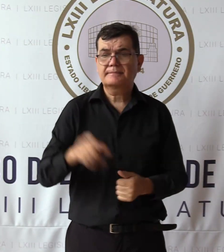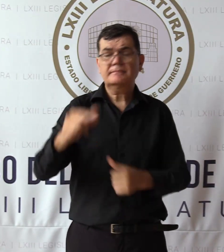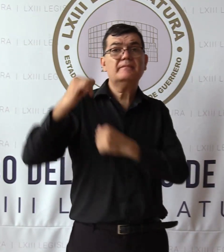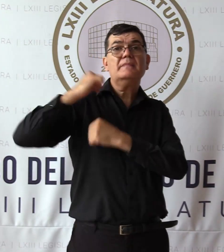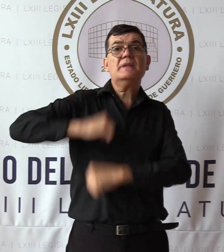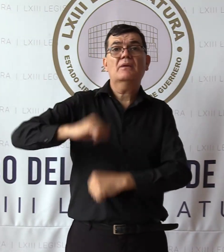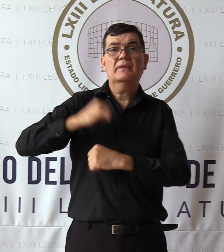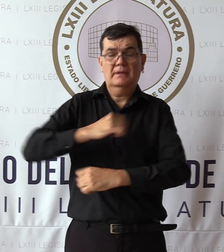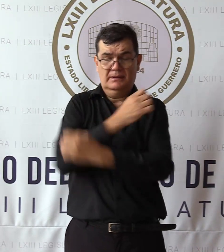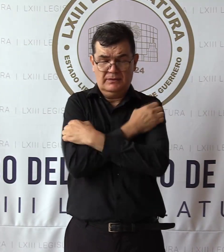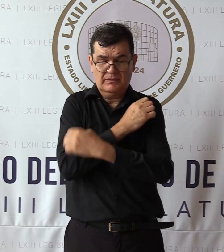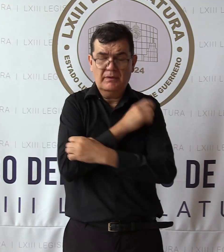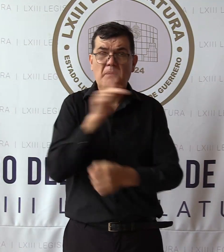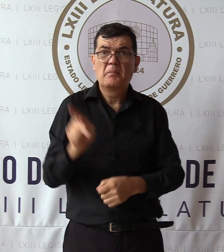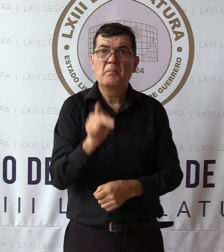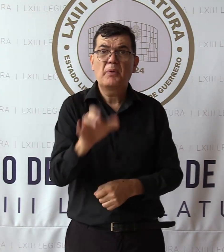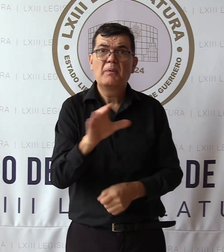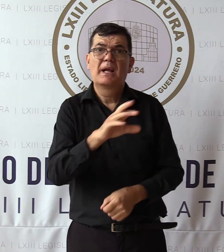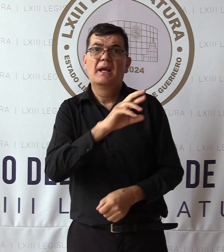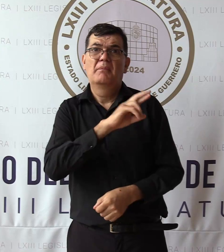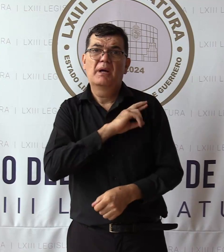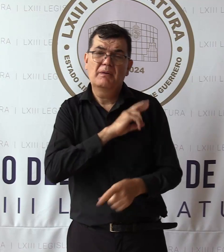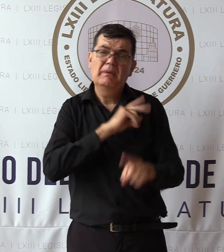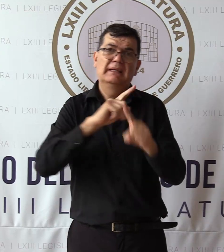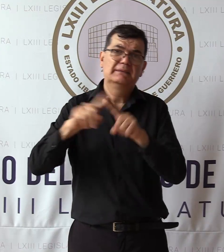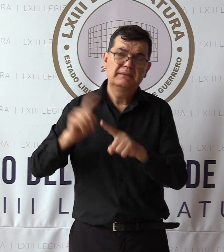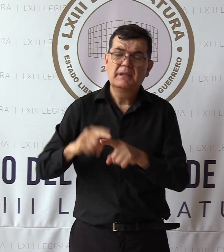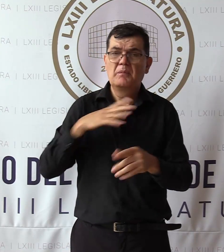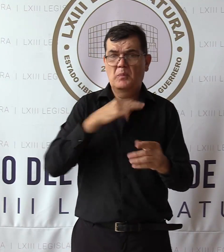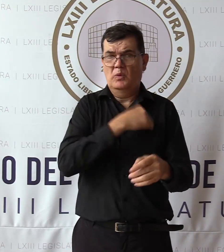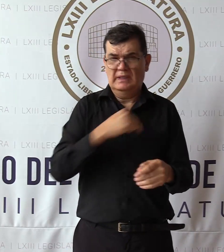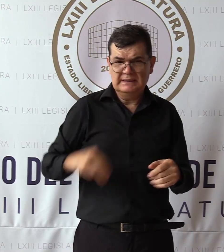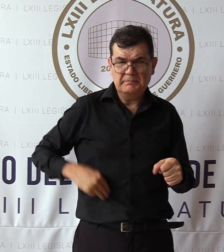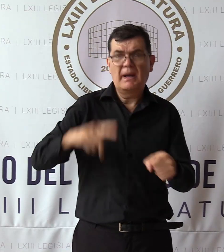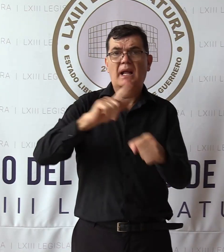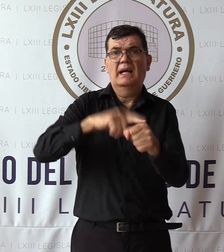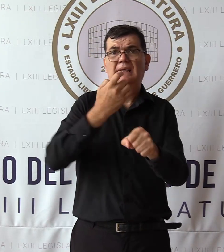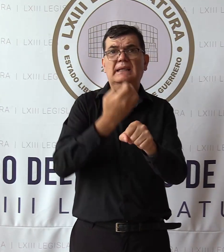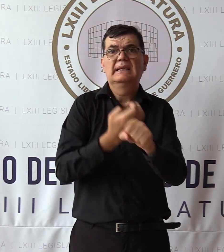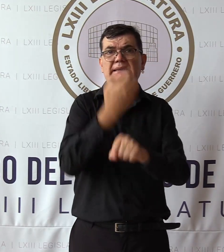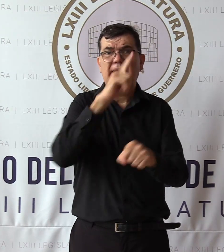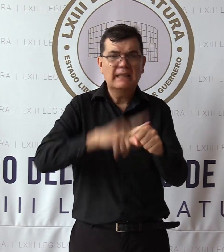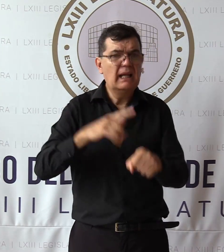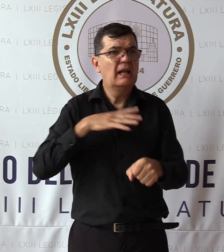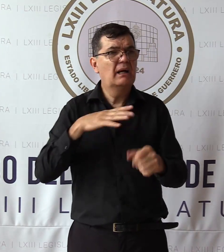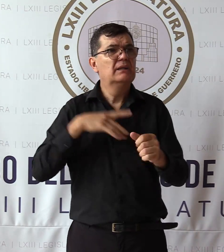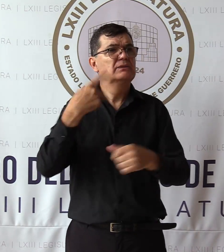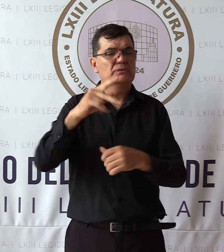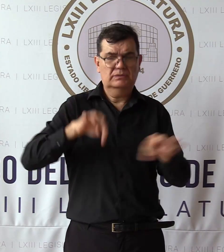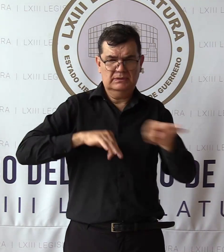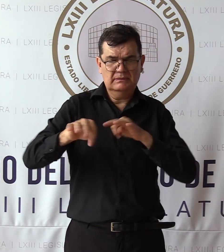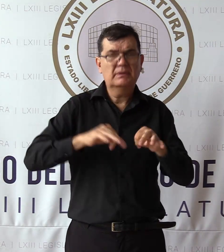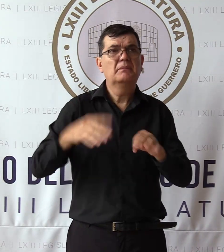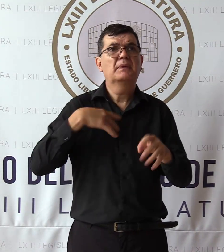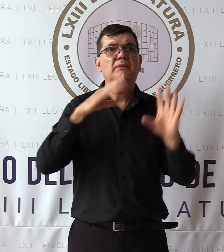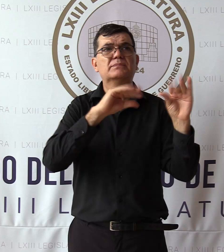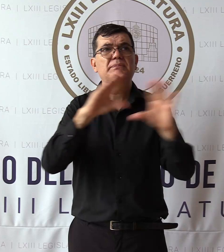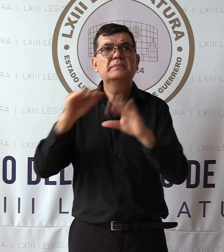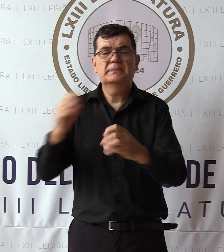educativas públicas y privadas a nivel estatal y municipal, en el ámbito de su competencia, para atender a los educandos con discapacidad,